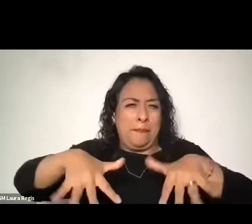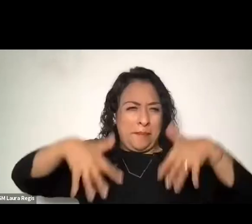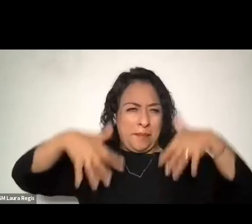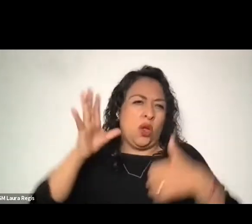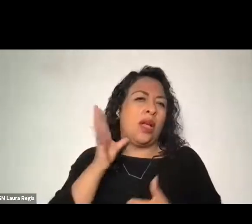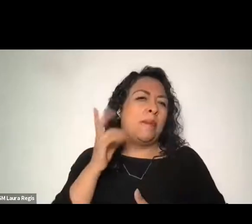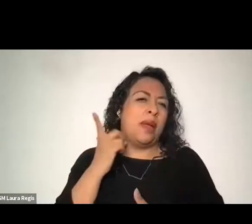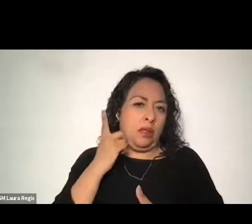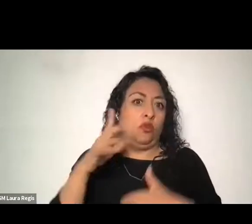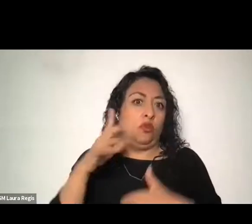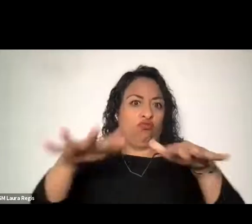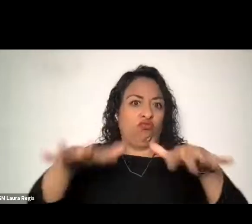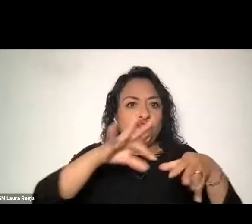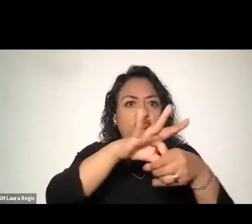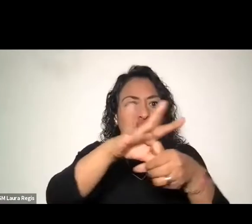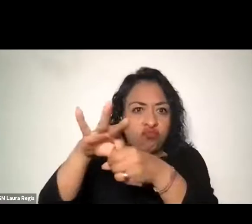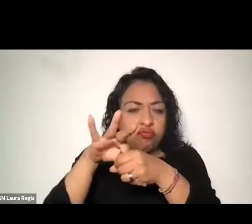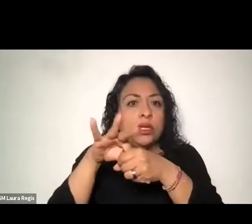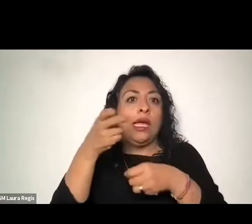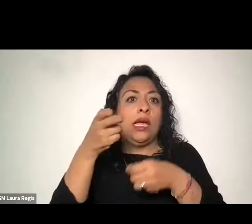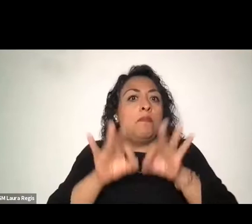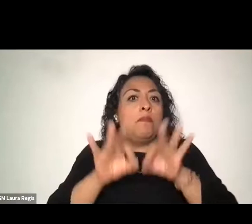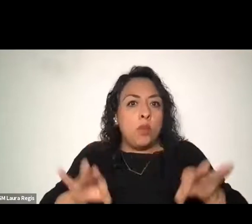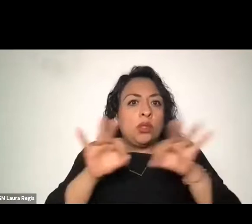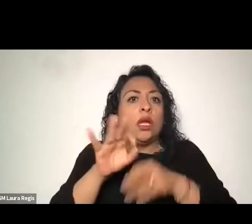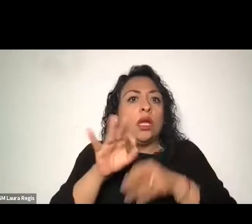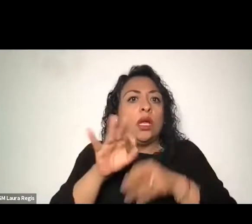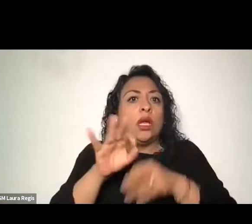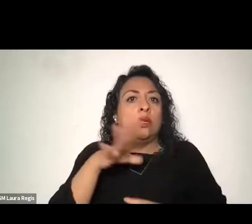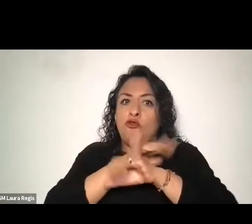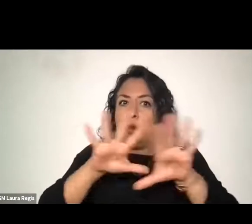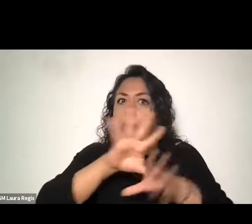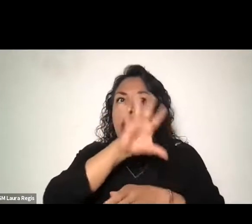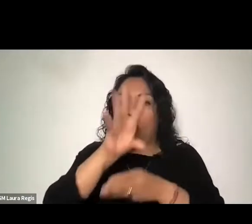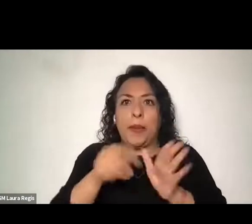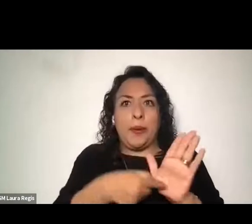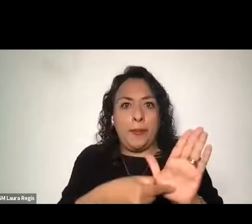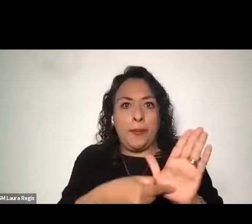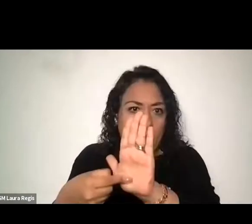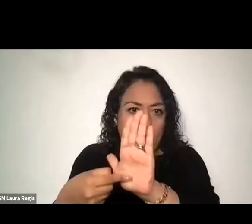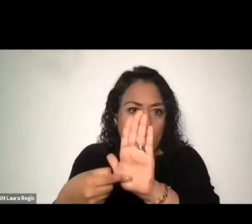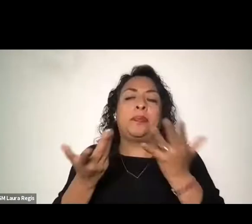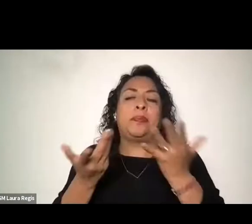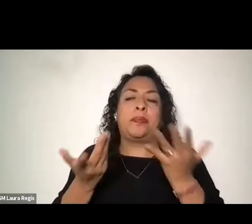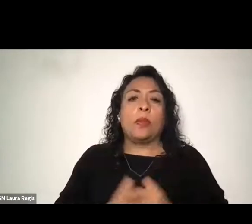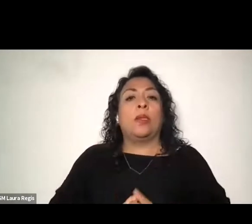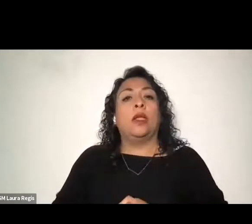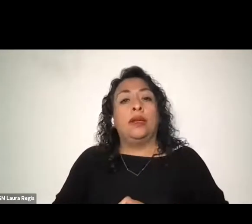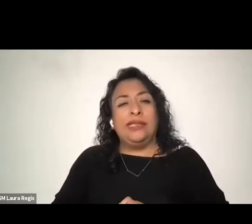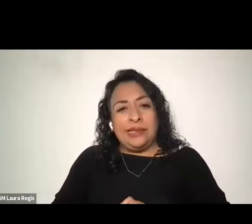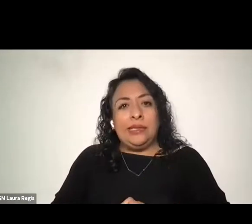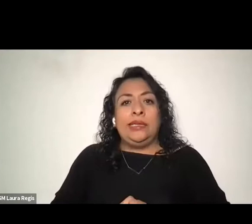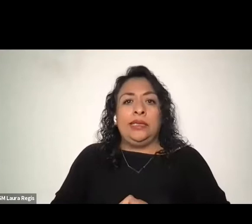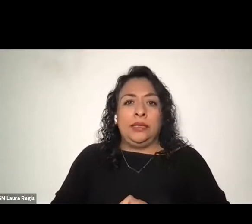de Diputados y es relevante que tengan esta información. Es un